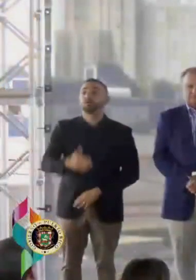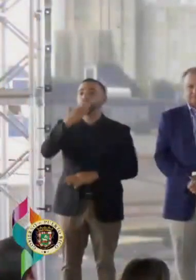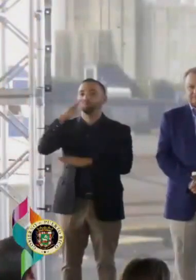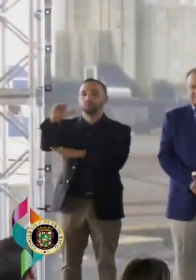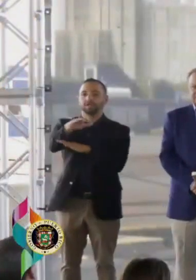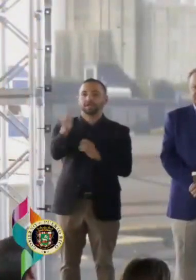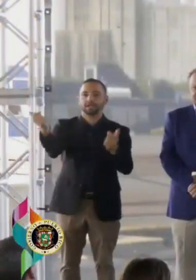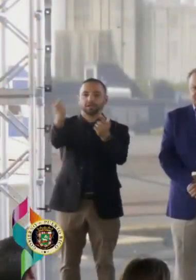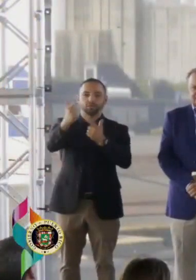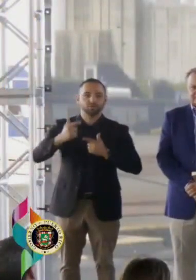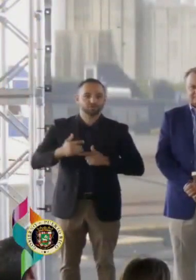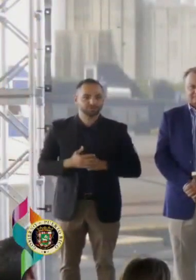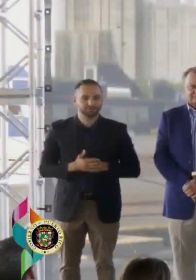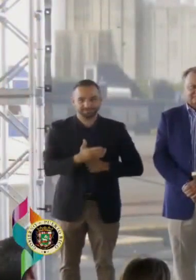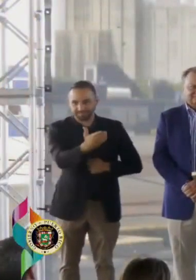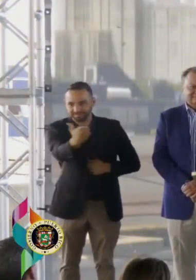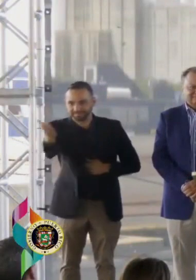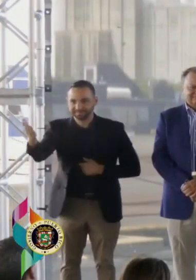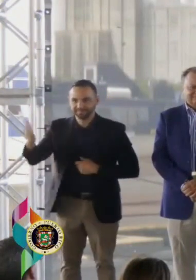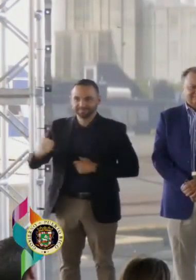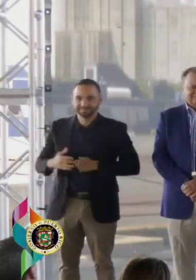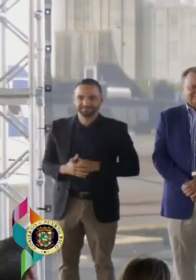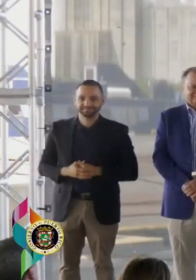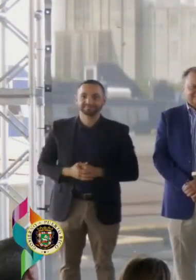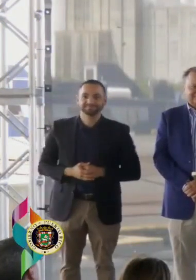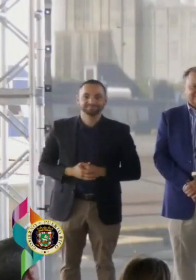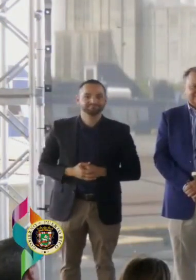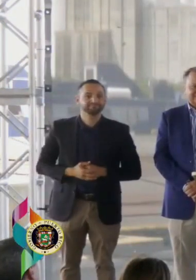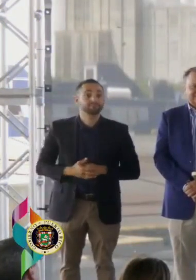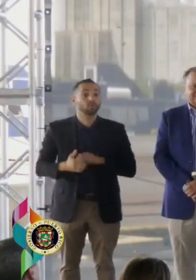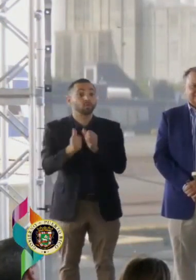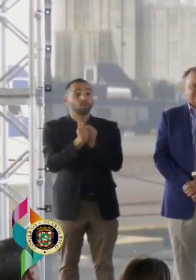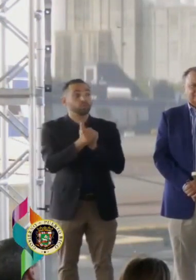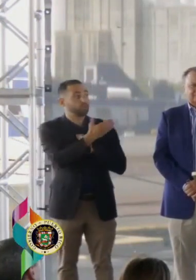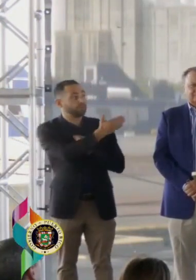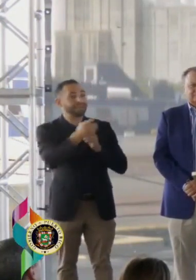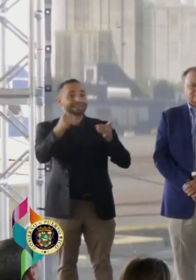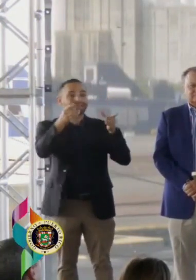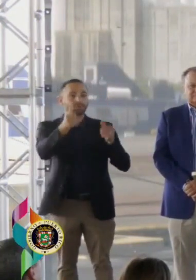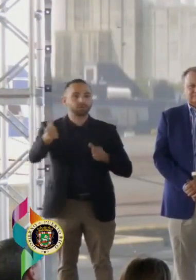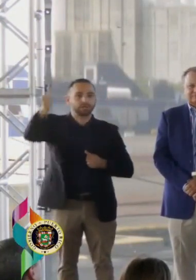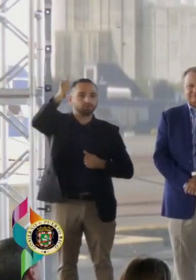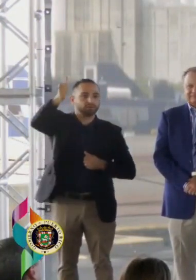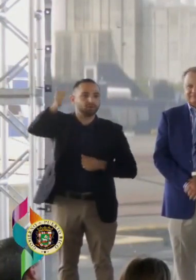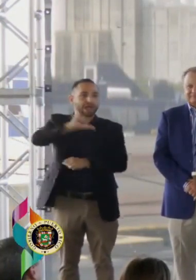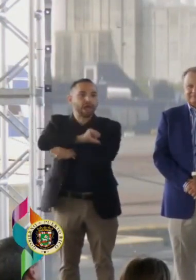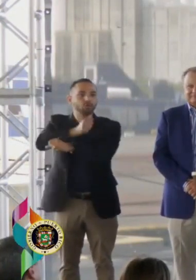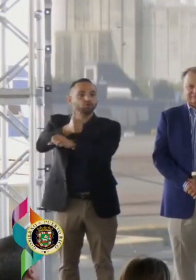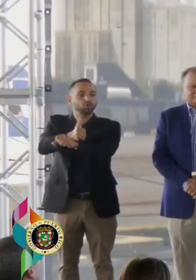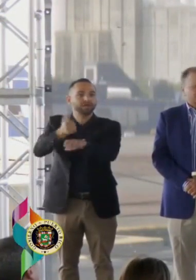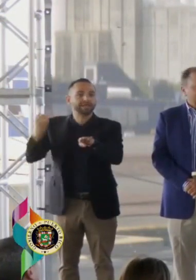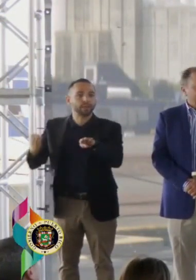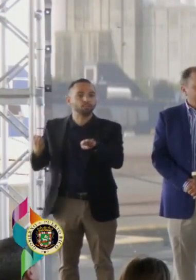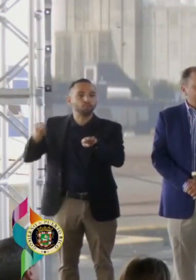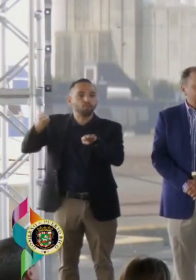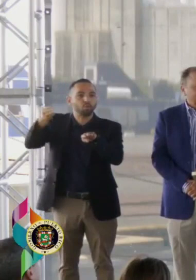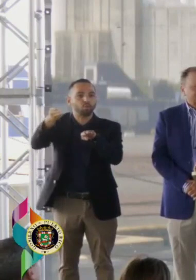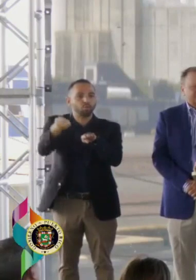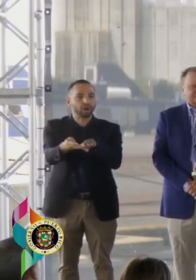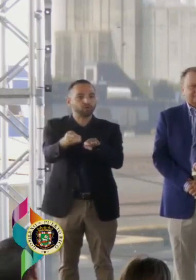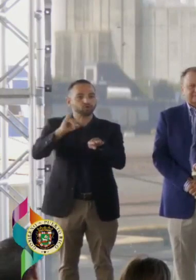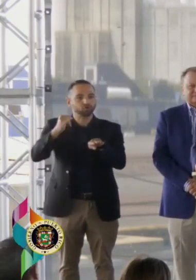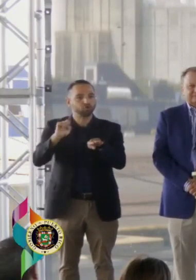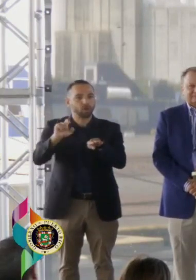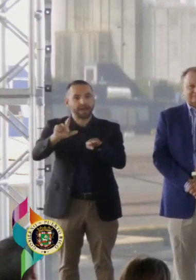tardes a todos y a todas me acompaña nuestro director ejecutivo a la autoridad de puertos Joel